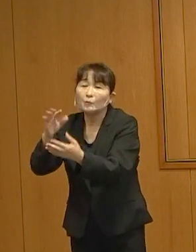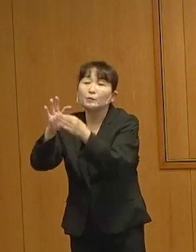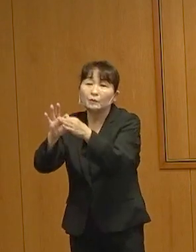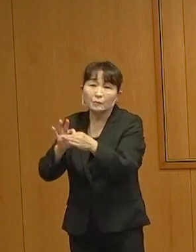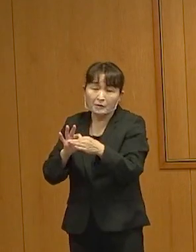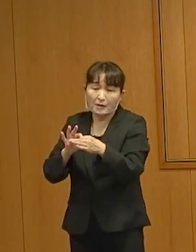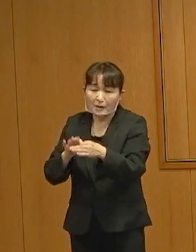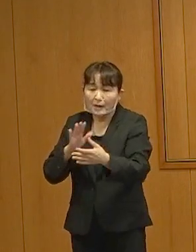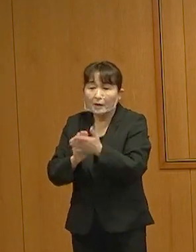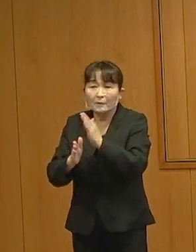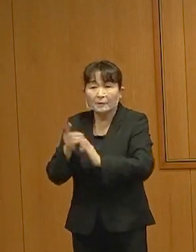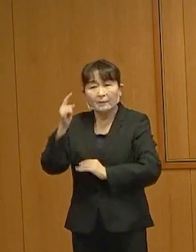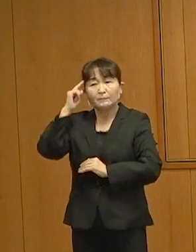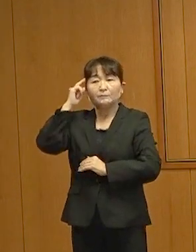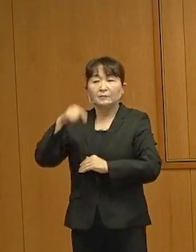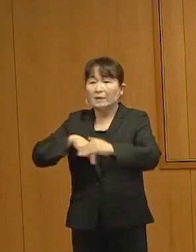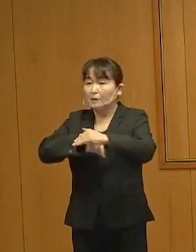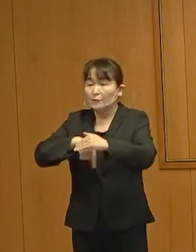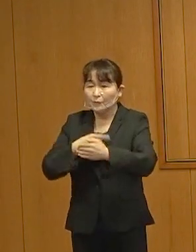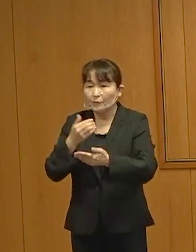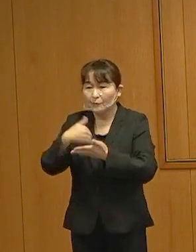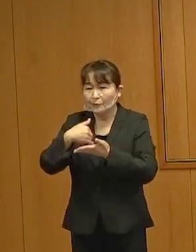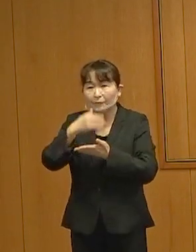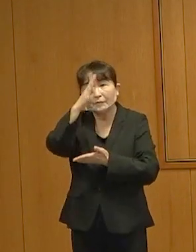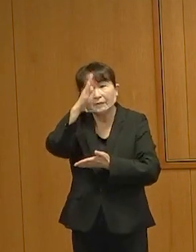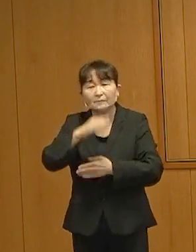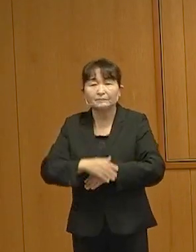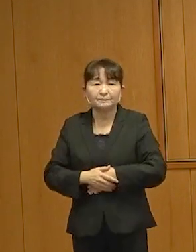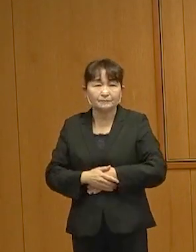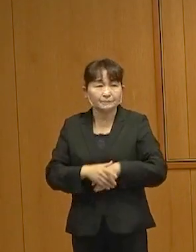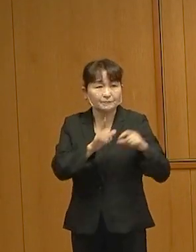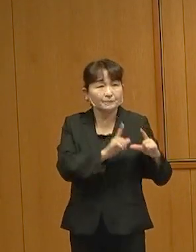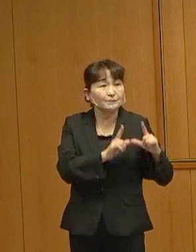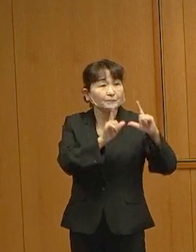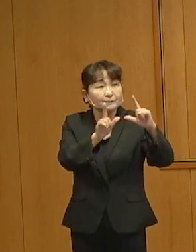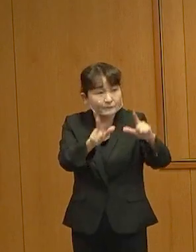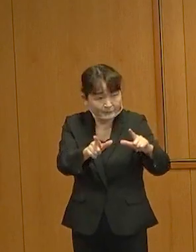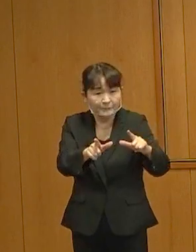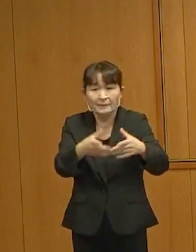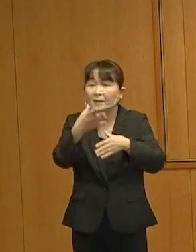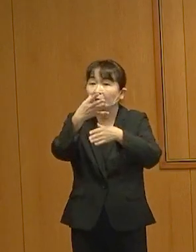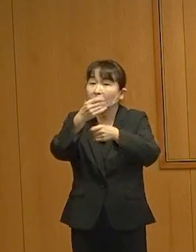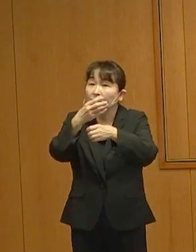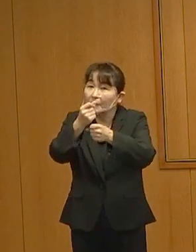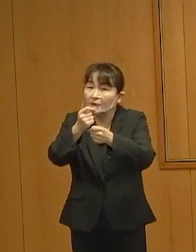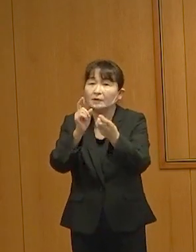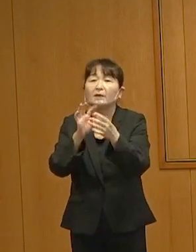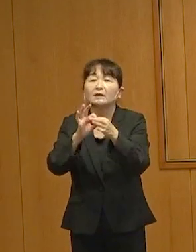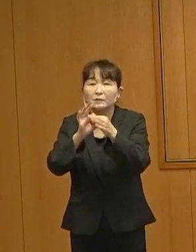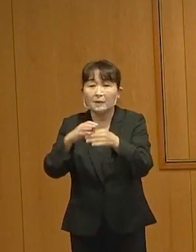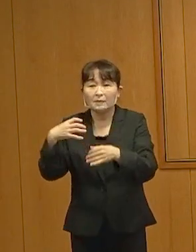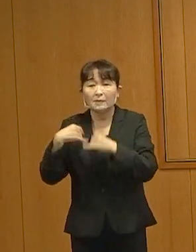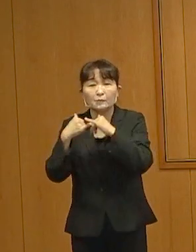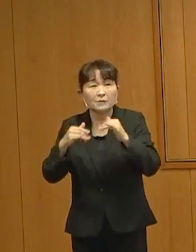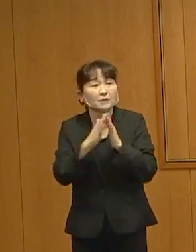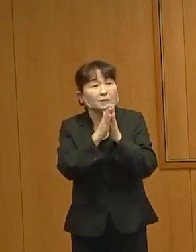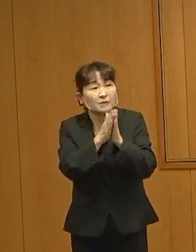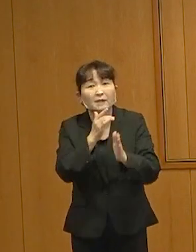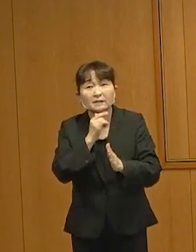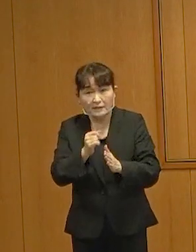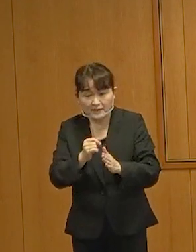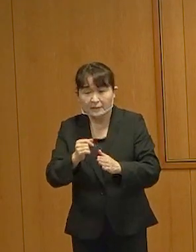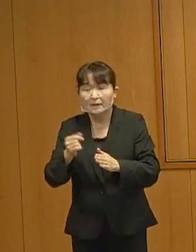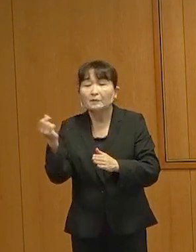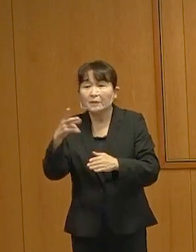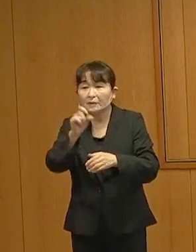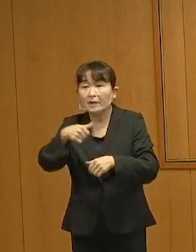うのをもう一度お願いします。 はい、日付等についてはまた担当の方で申し上げますが、第5波っていう